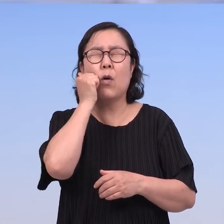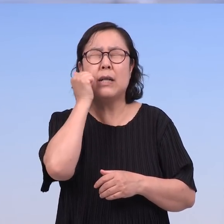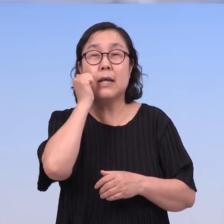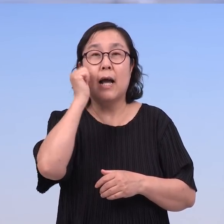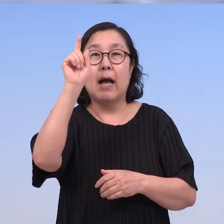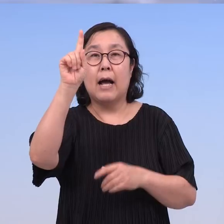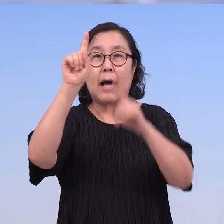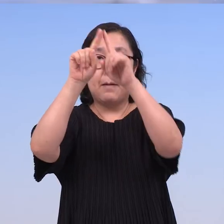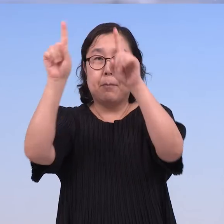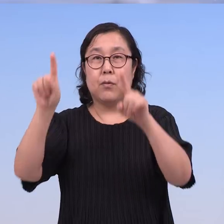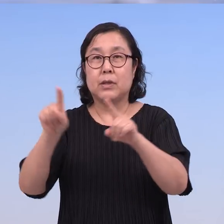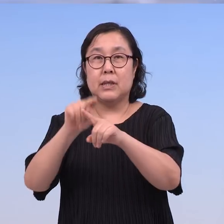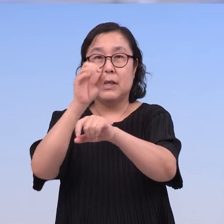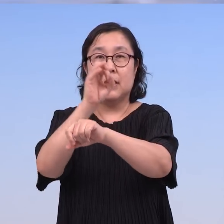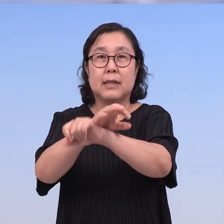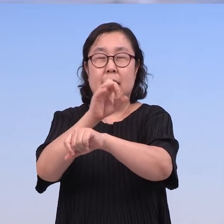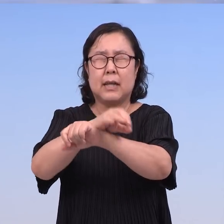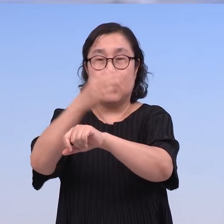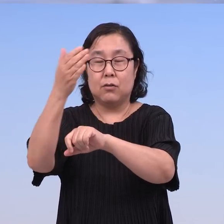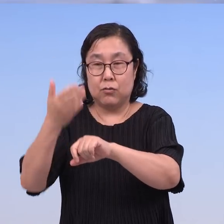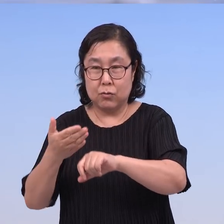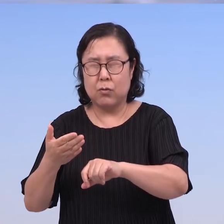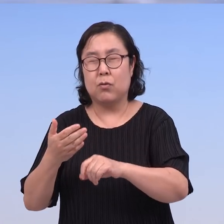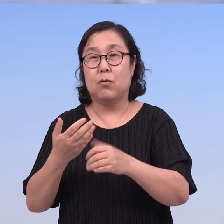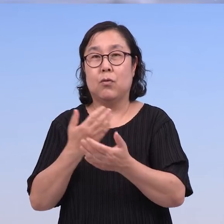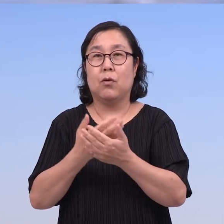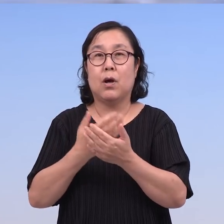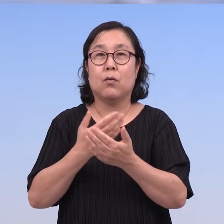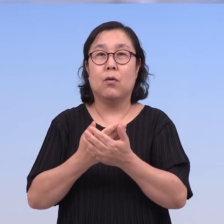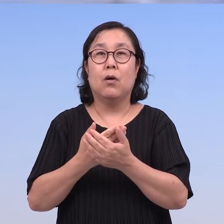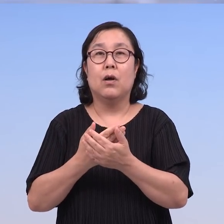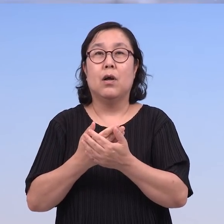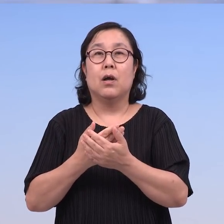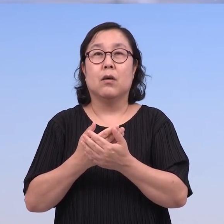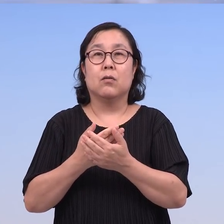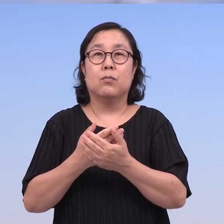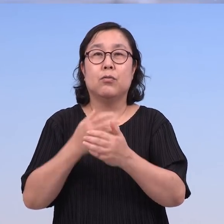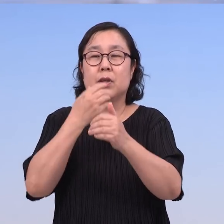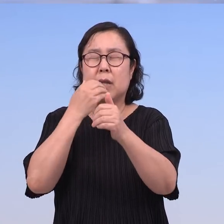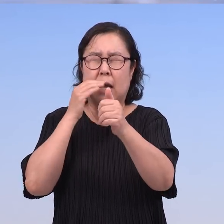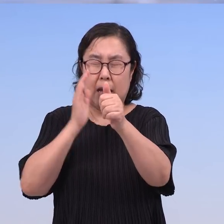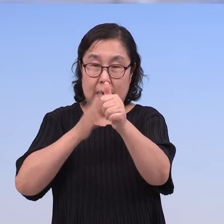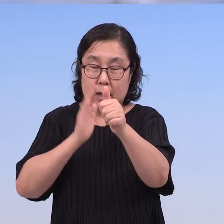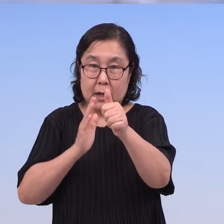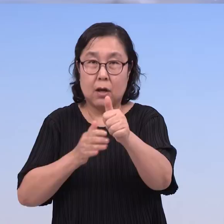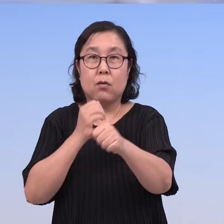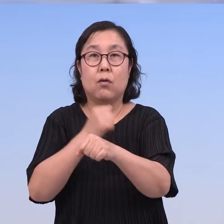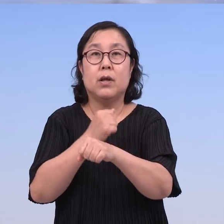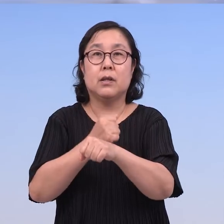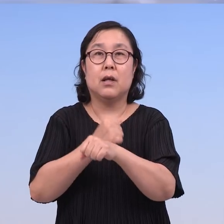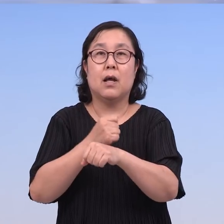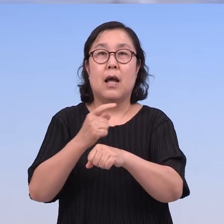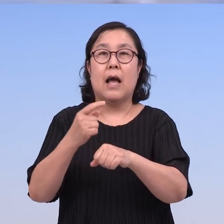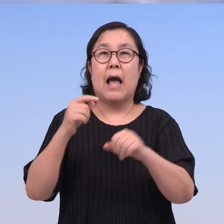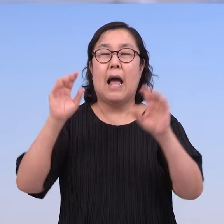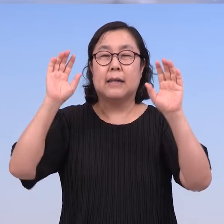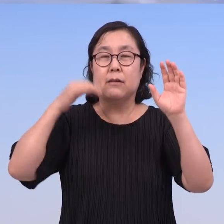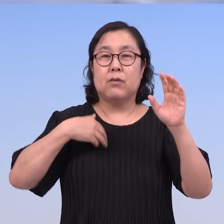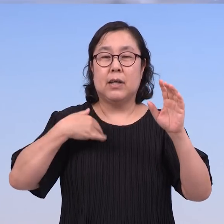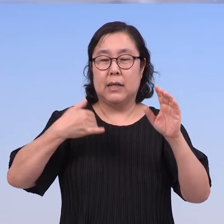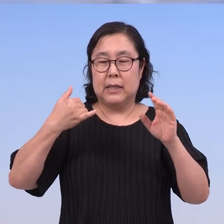봉지 사다 주면 내가 팁 줄게 막 그러면서 새우깡 사다 달라고 얼마나 애들이 귀찮아했는지